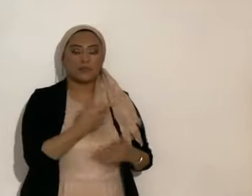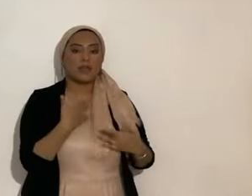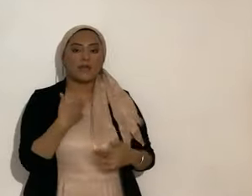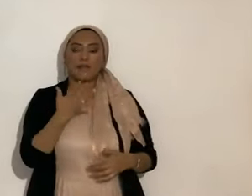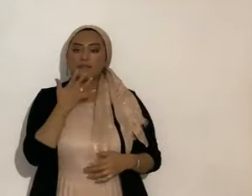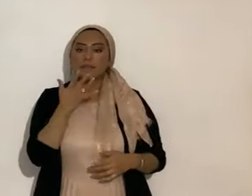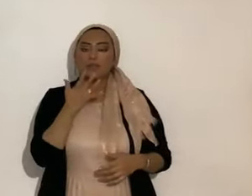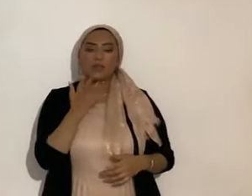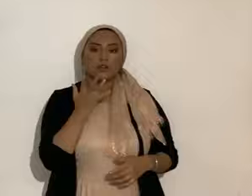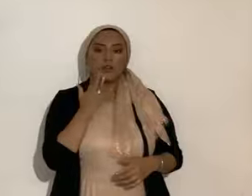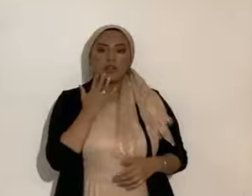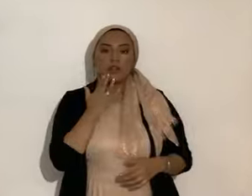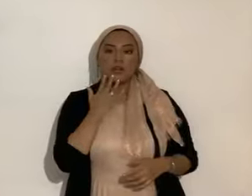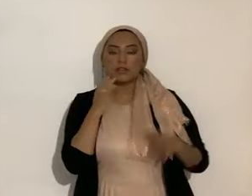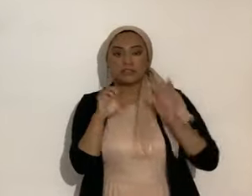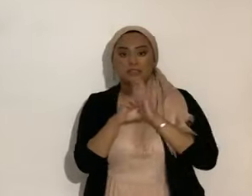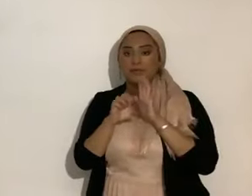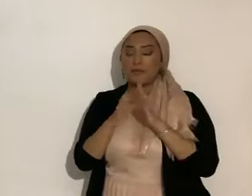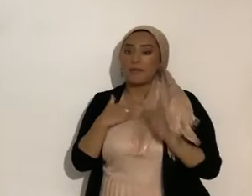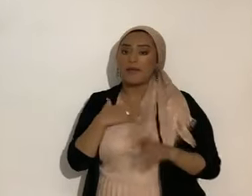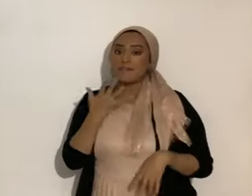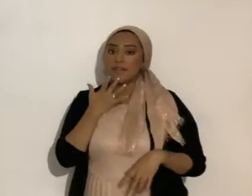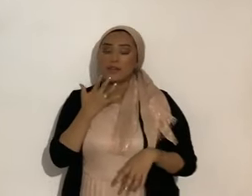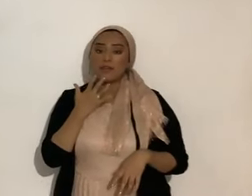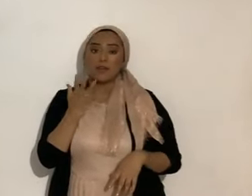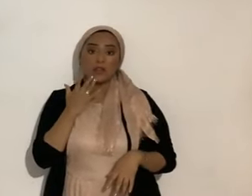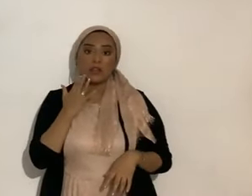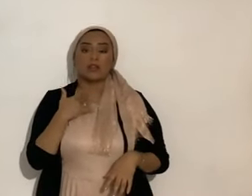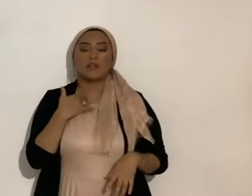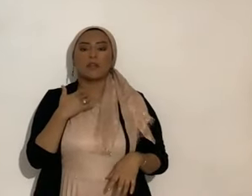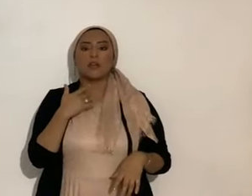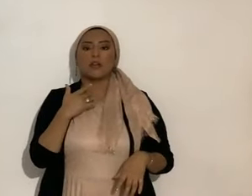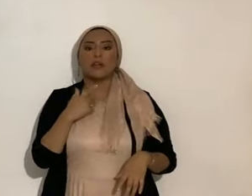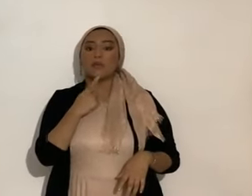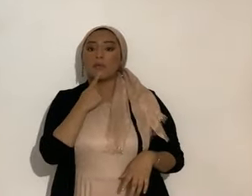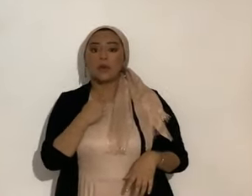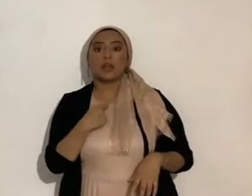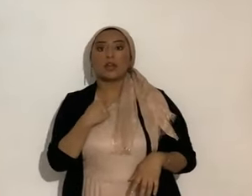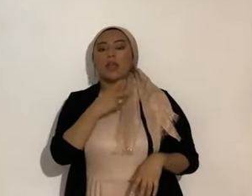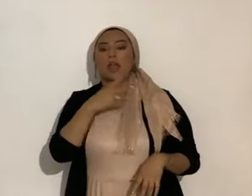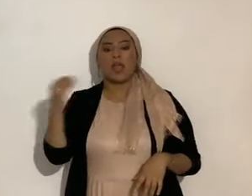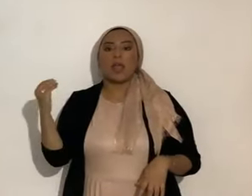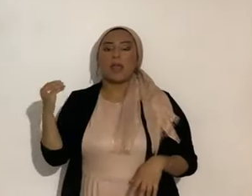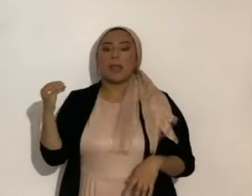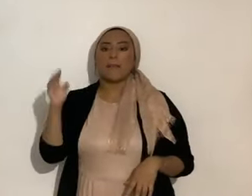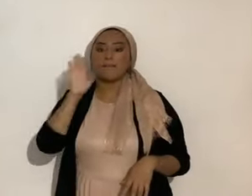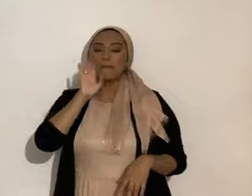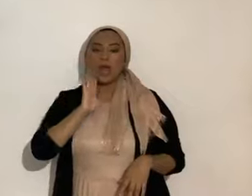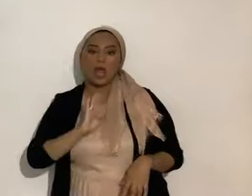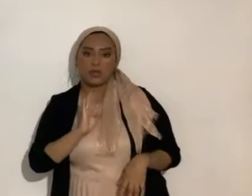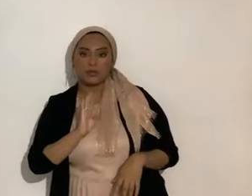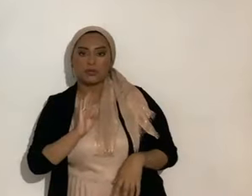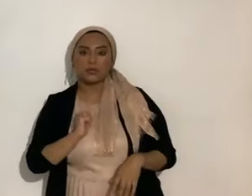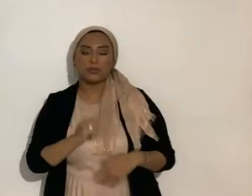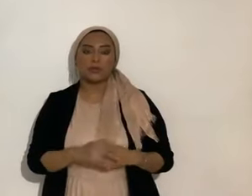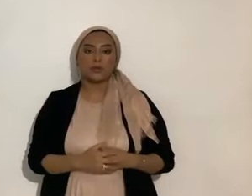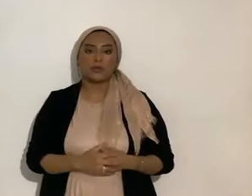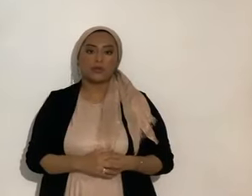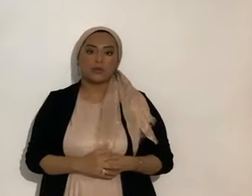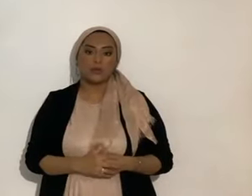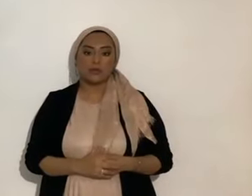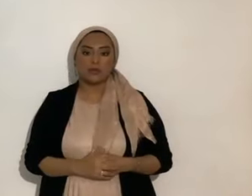preferido, ¿sí? Por ejemplo, un color preferido para mí es el rojo y el café. También el azul, pero en ese orden. Rojo, café